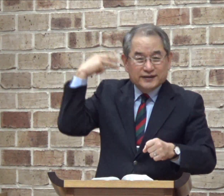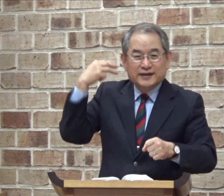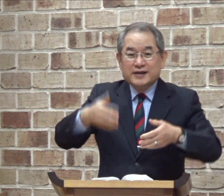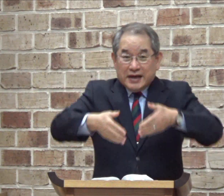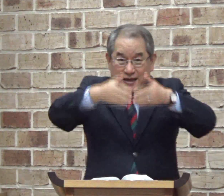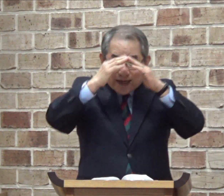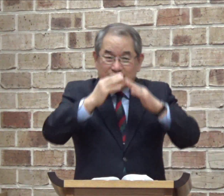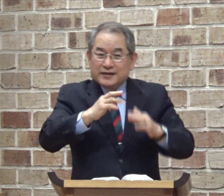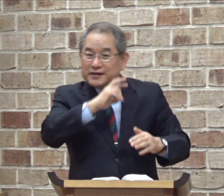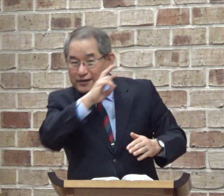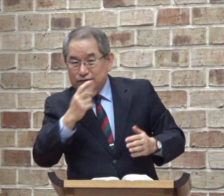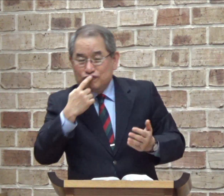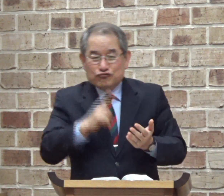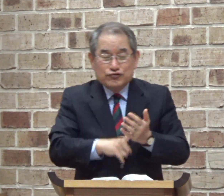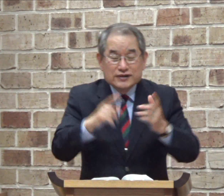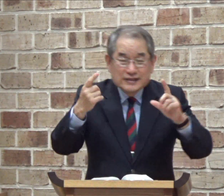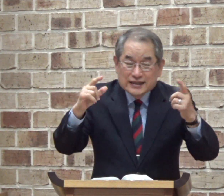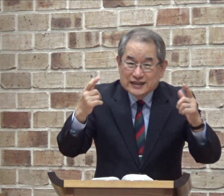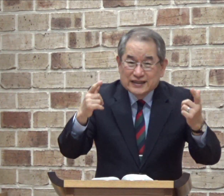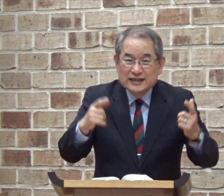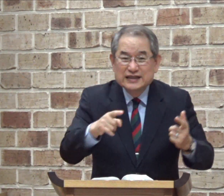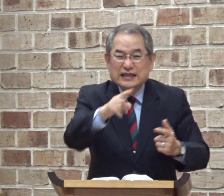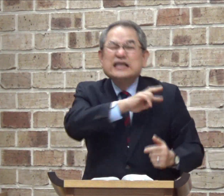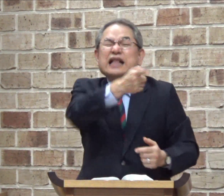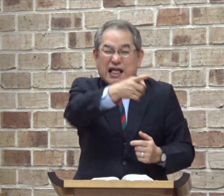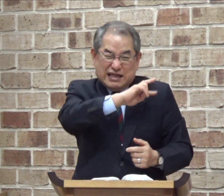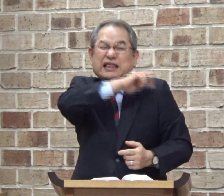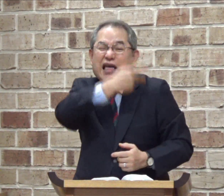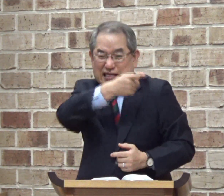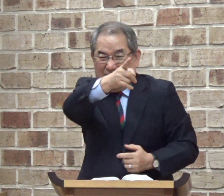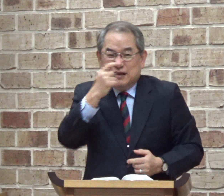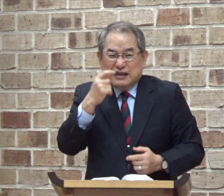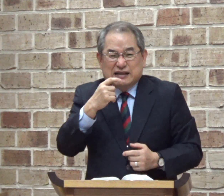이단이라고 하기도 하고 욕을 하기도 하고